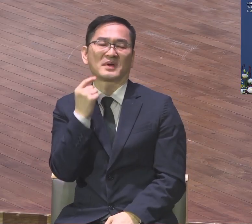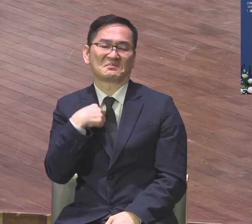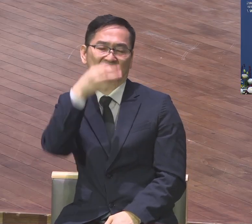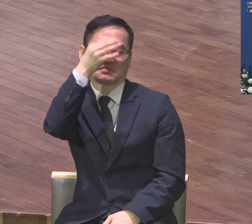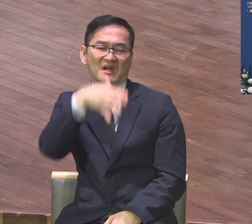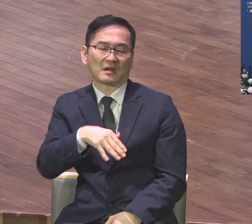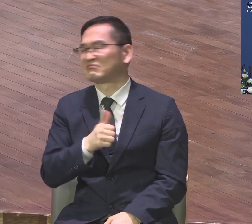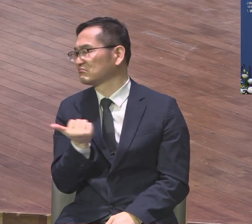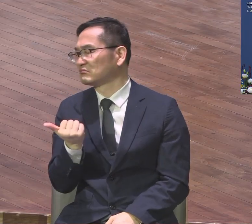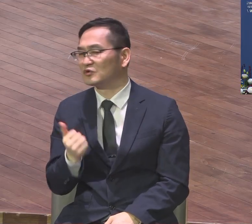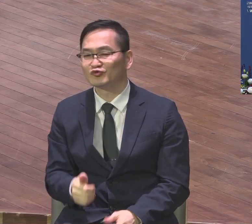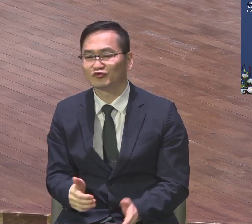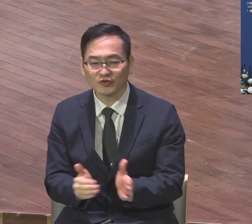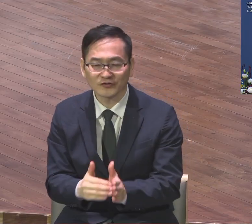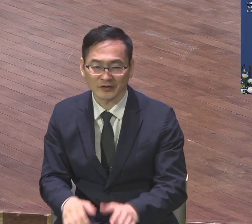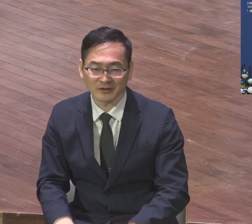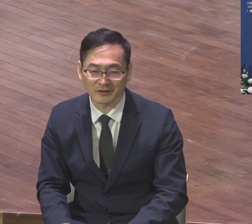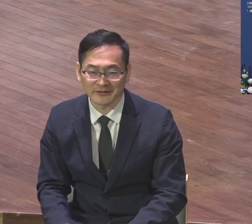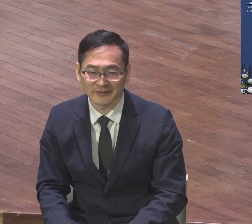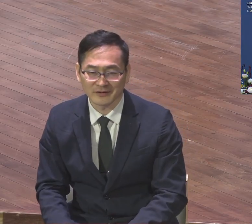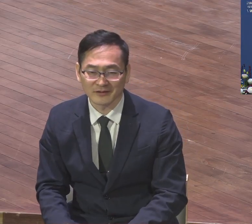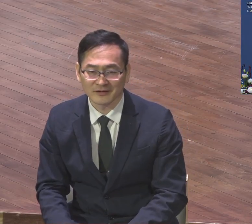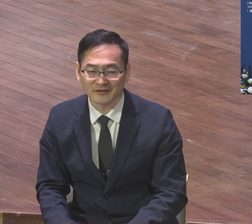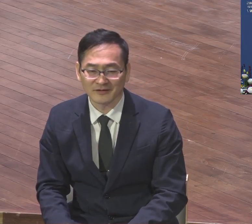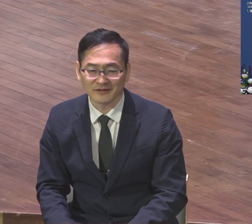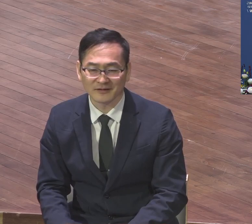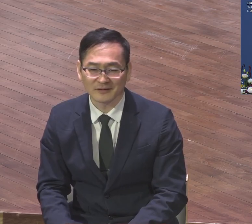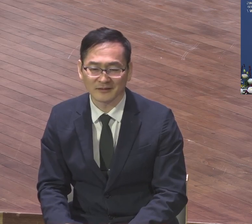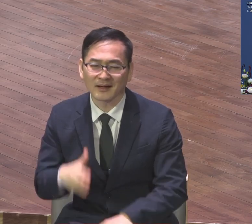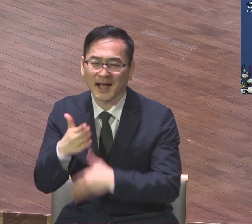가르친단 말이에요. 하나님이 천지를 창조하셨는데,